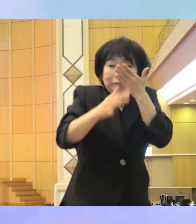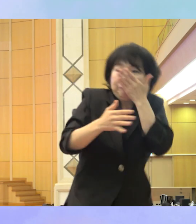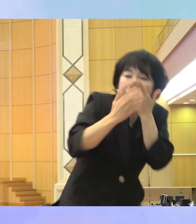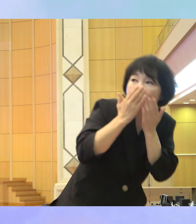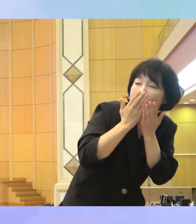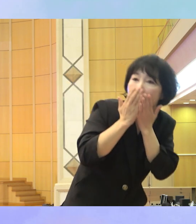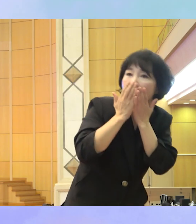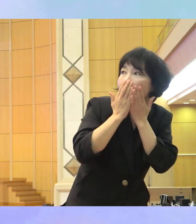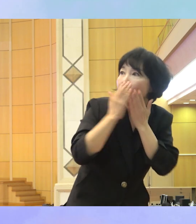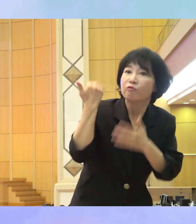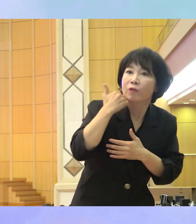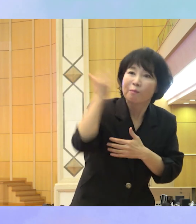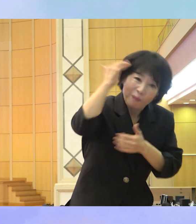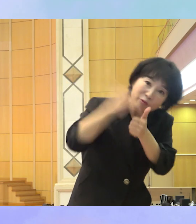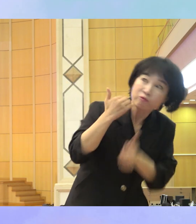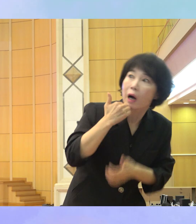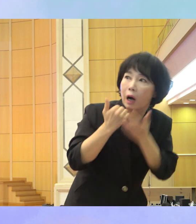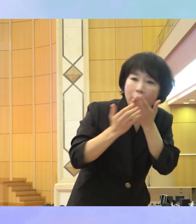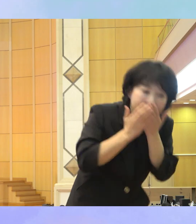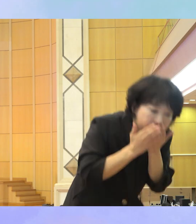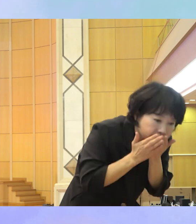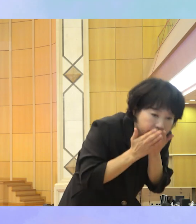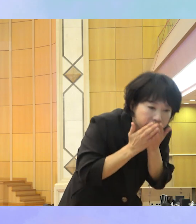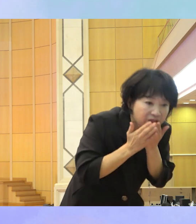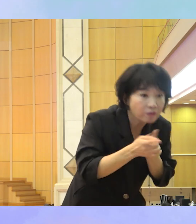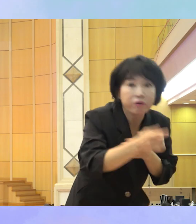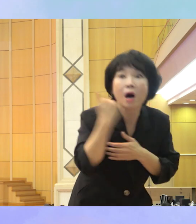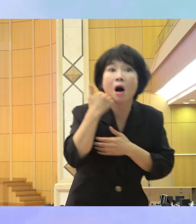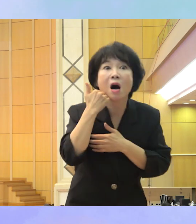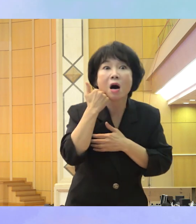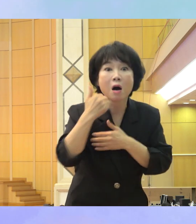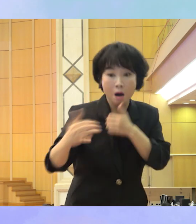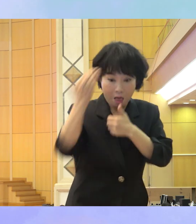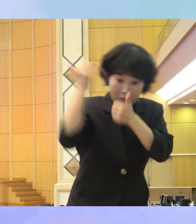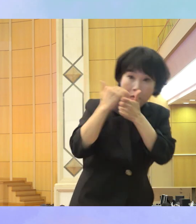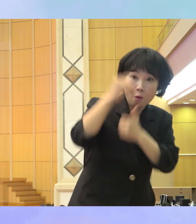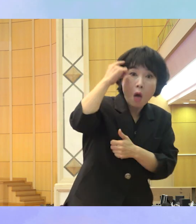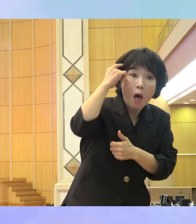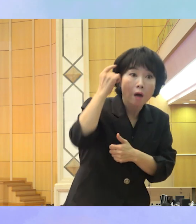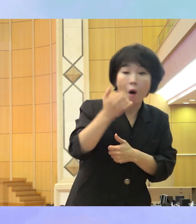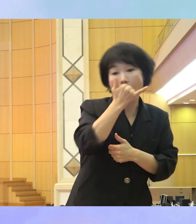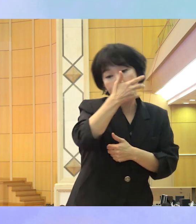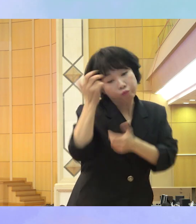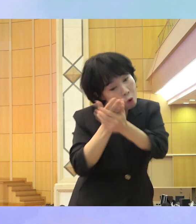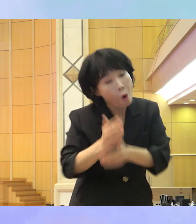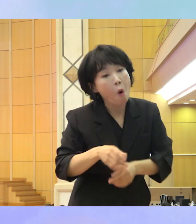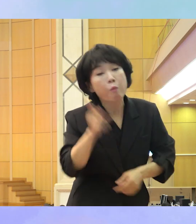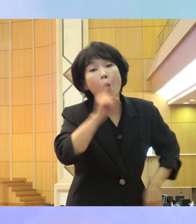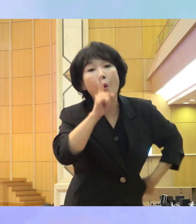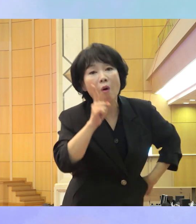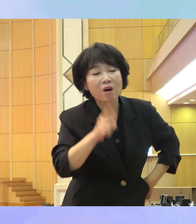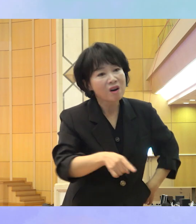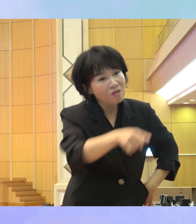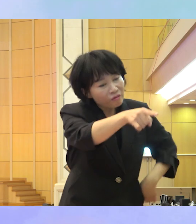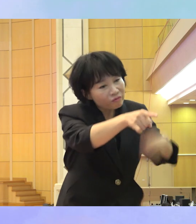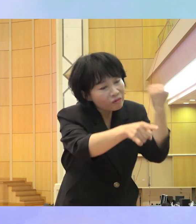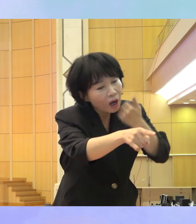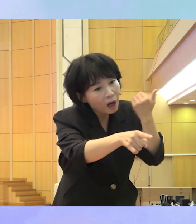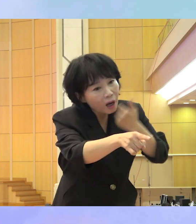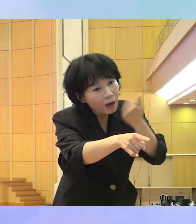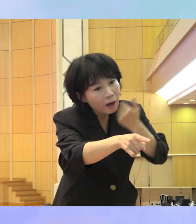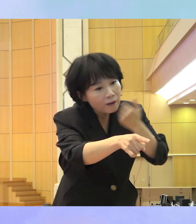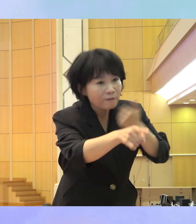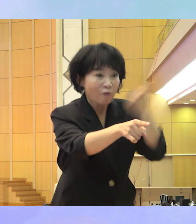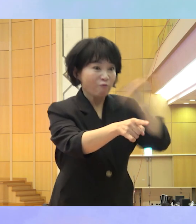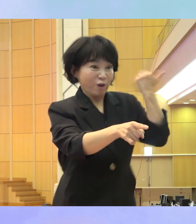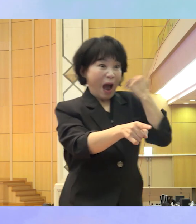잠자다 말고 깨어나가지고 누구시오? 왜 나를 깨우시오? 이 사람아, 너 어디서